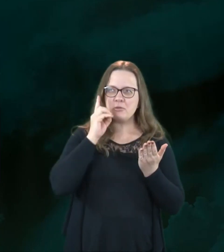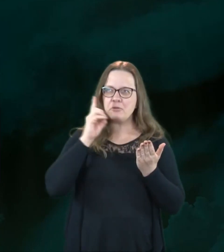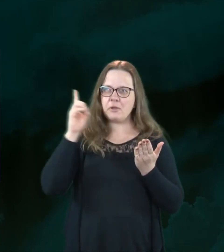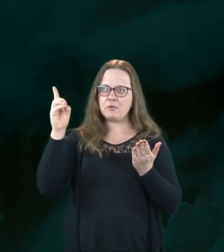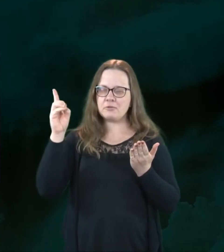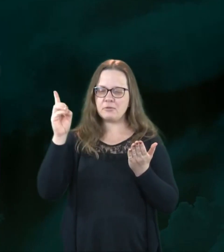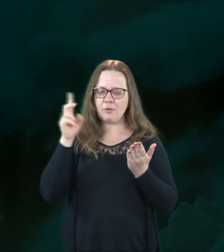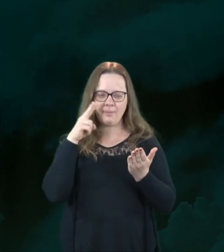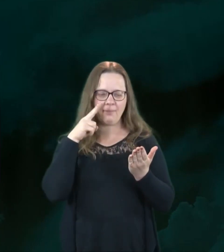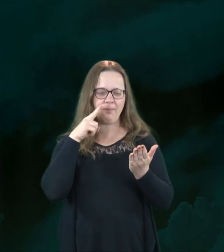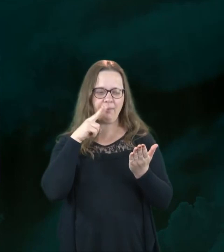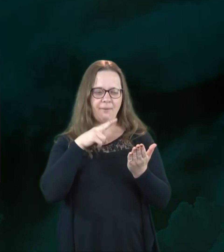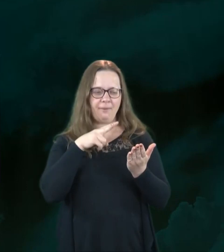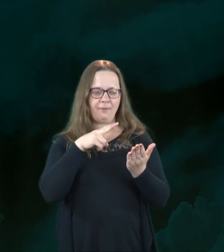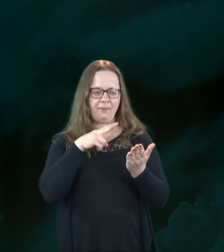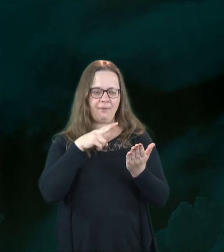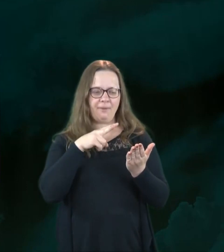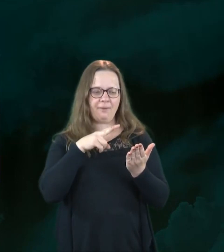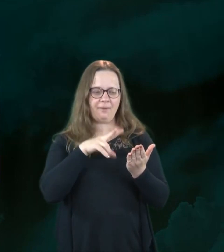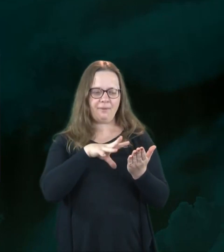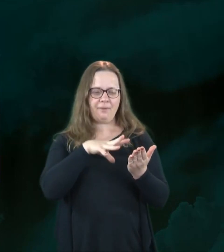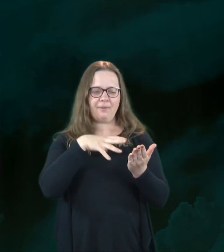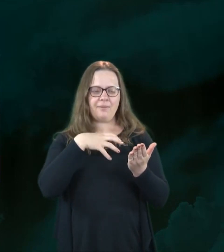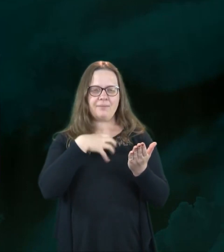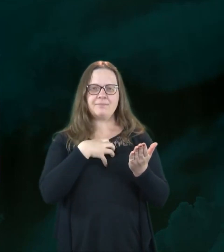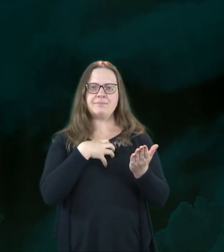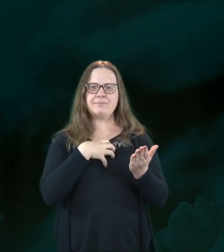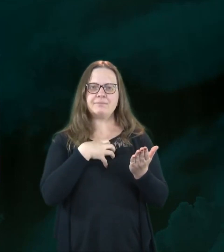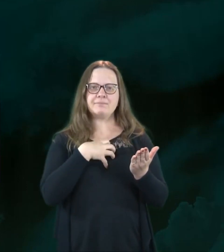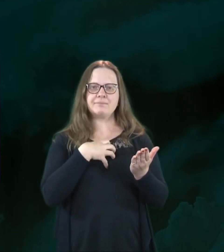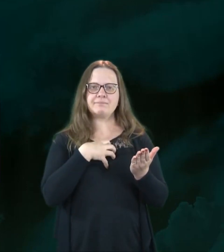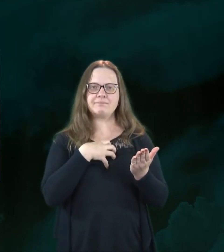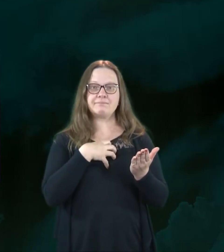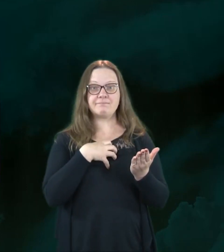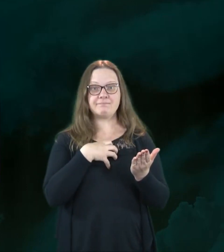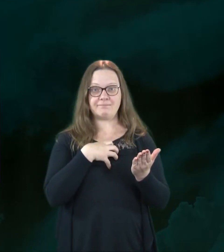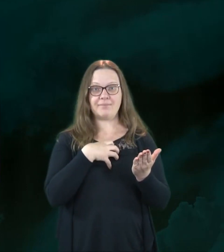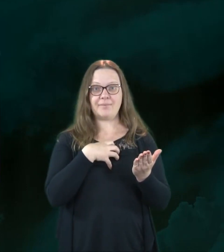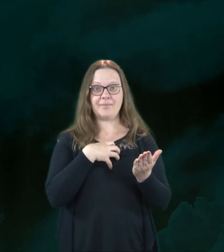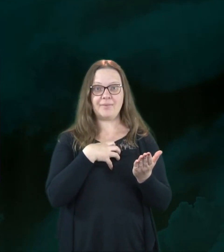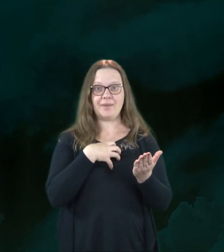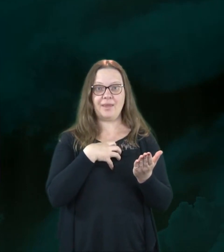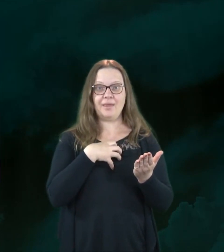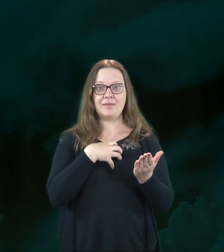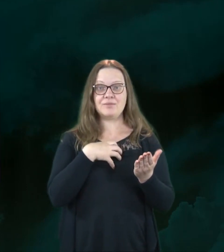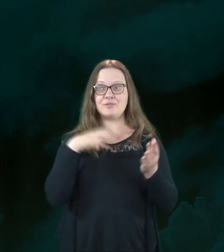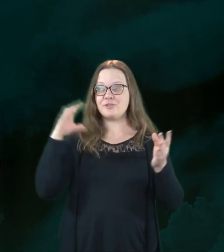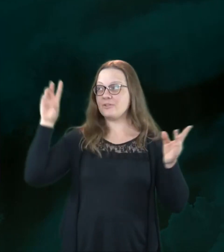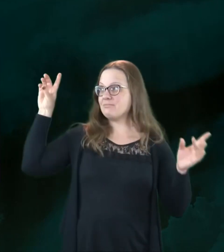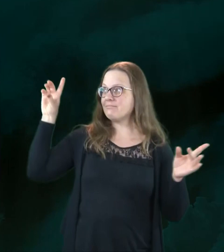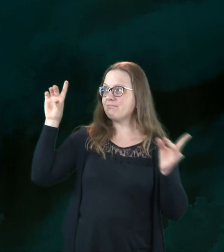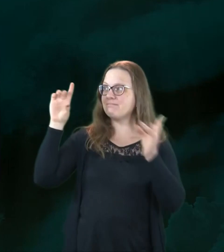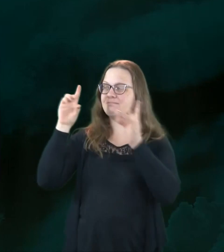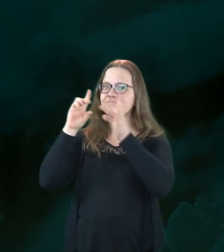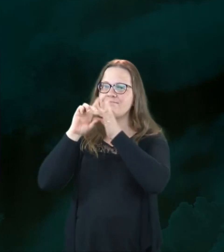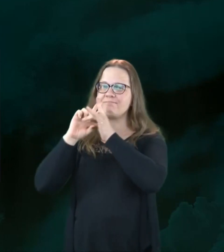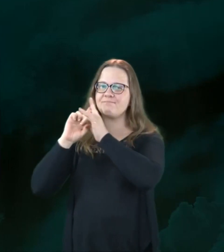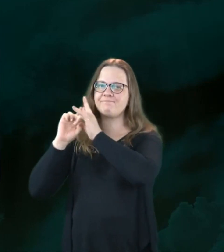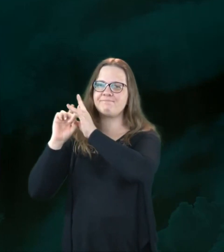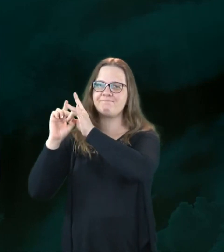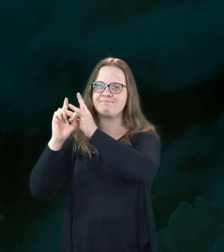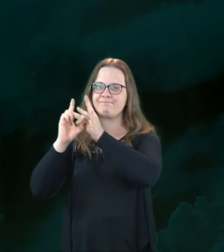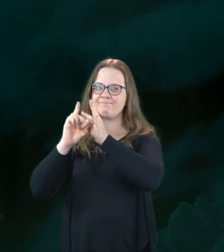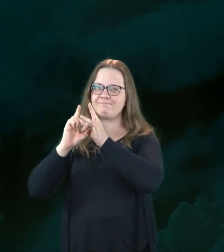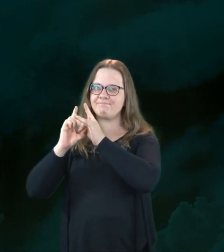dessa forma, você se reconectou de Deus ao nível do Espírito.